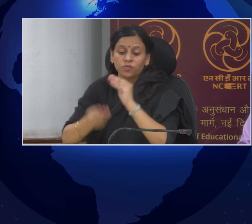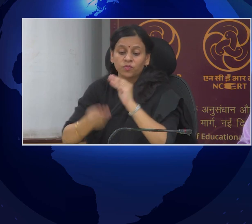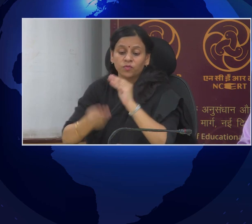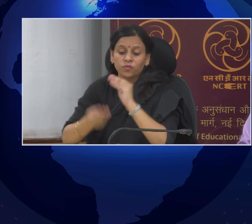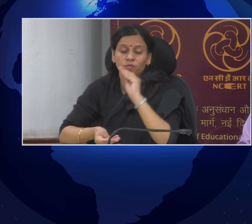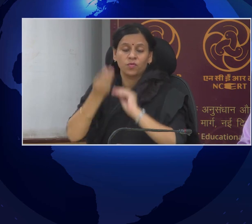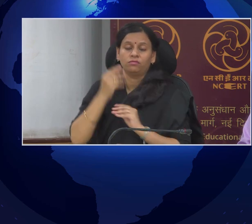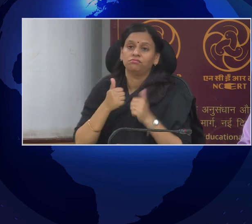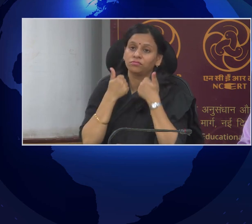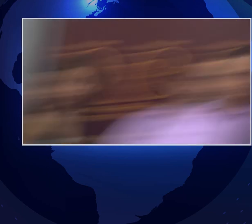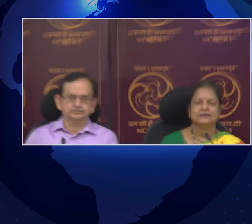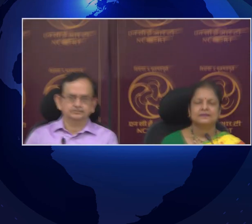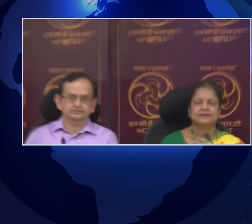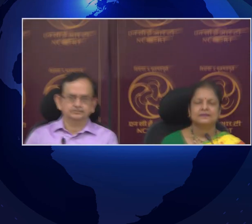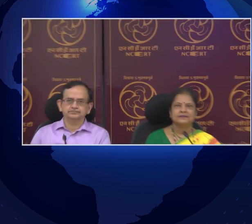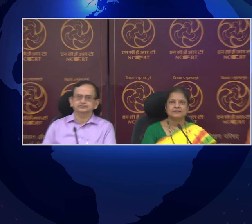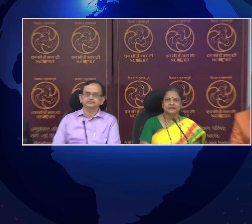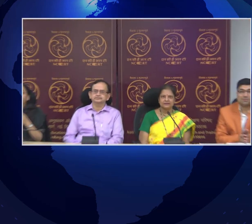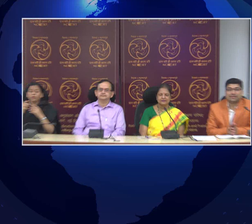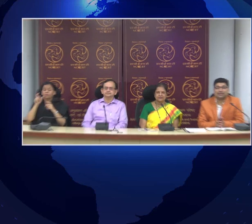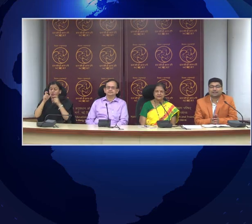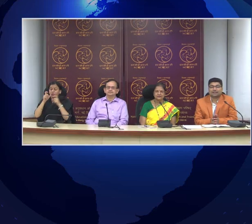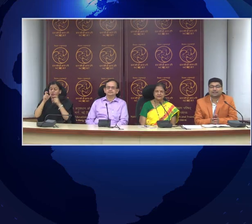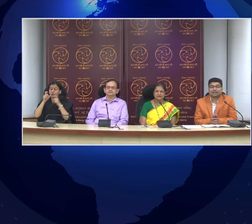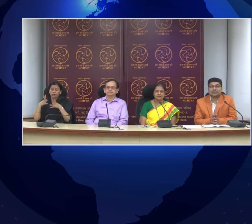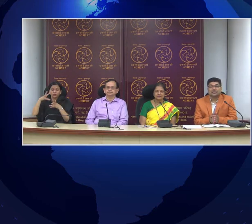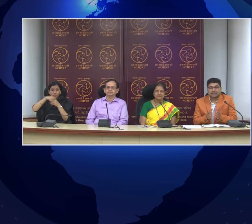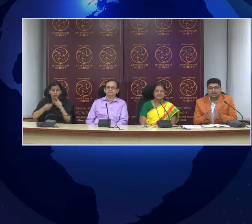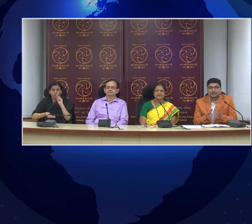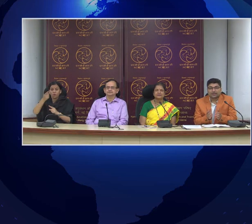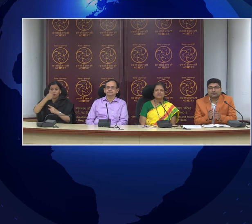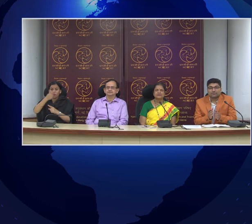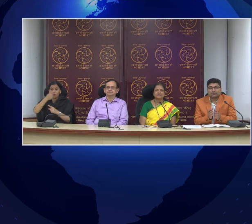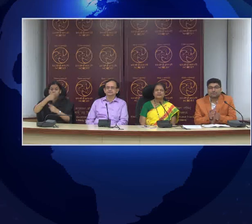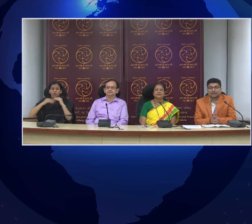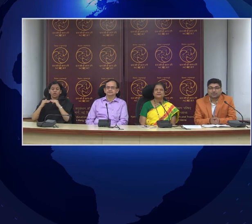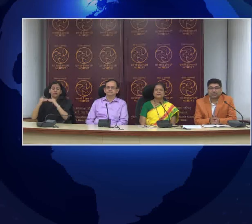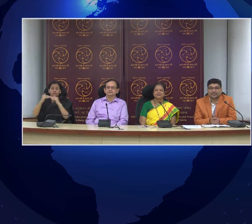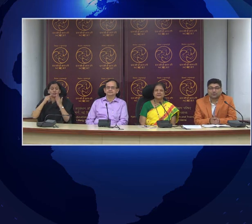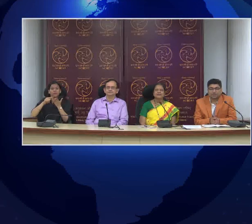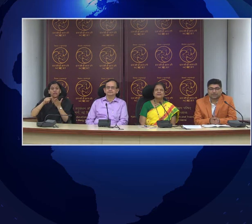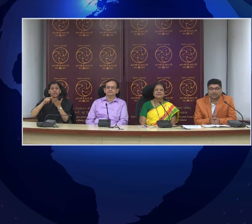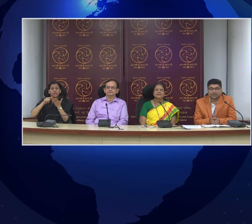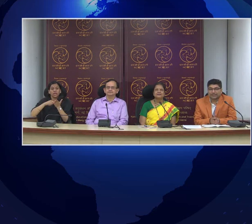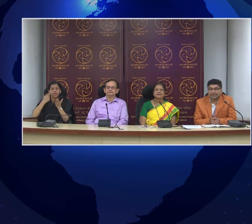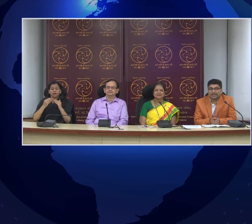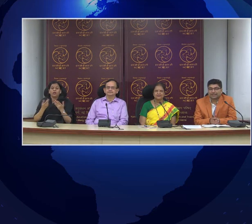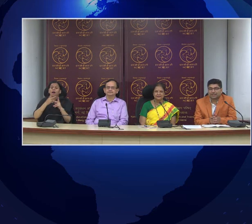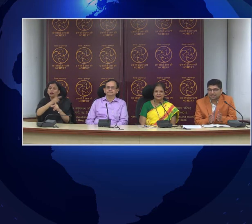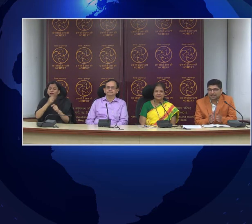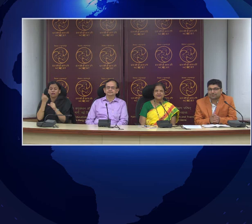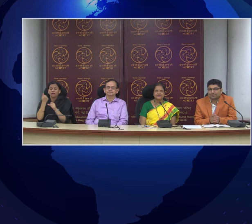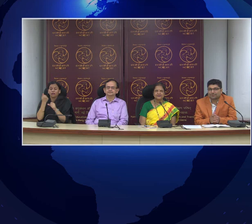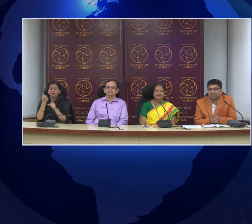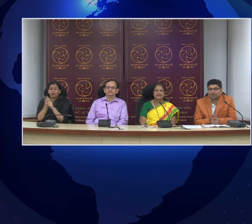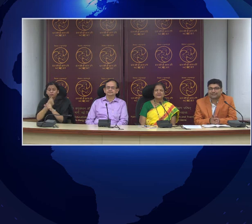और यहाँ पर आपने जो इंडस्ट्रियल इन्वॉल्वमेंट की बात की है, आपने एक सभी के लिए समान अवसर की जब हम बात करते हैं हॉस्पिटैलिटी